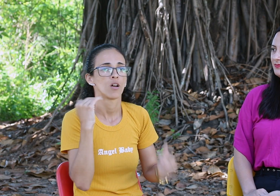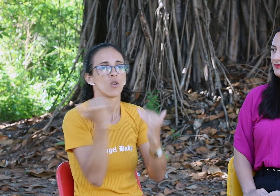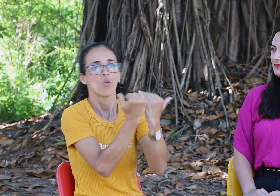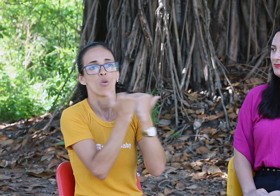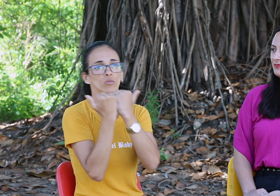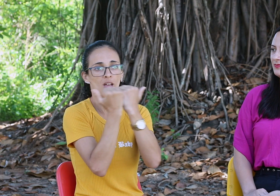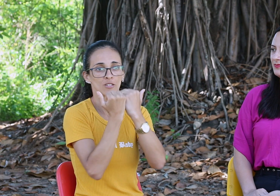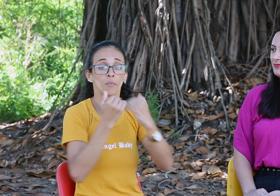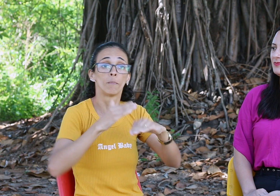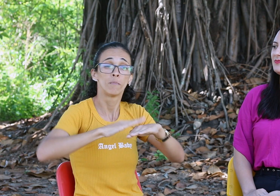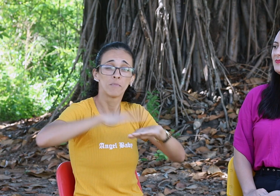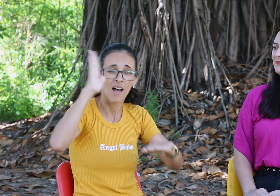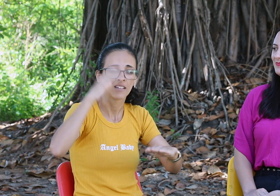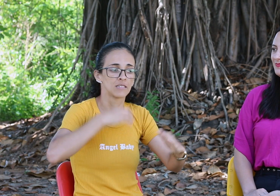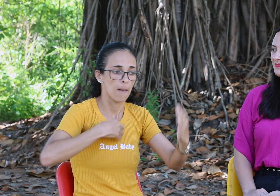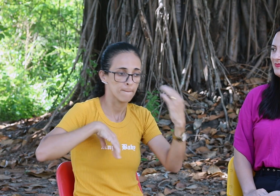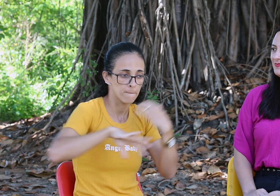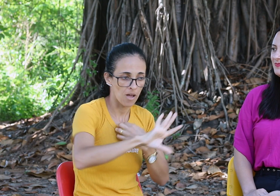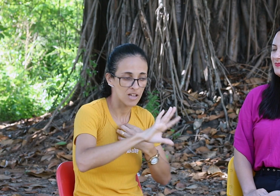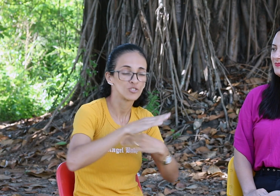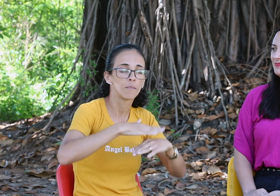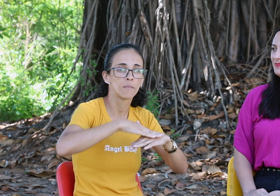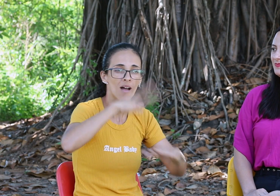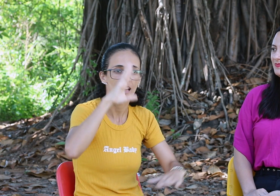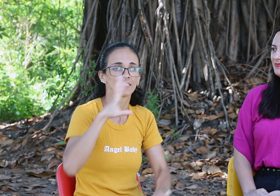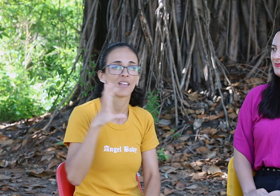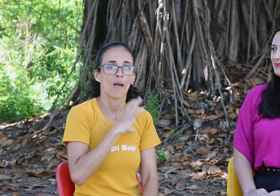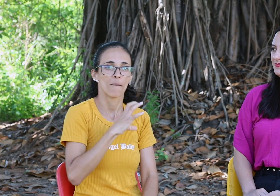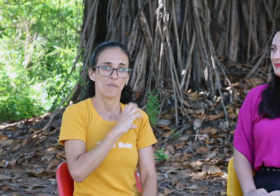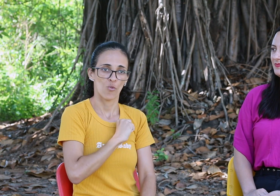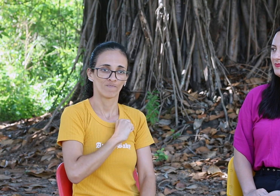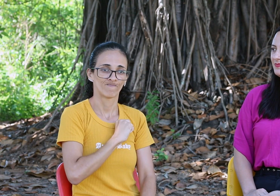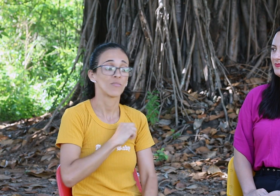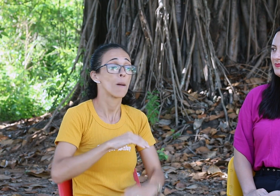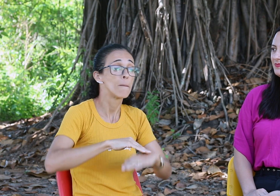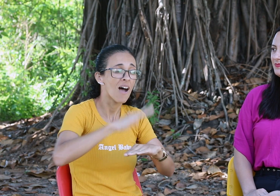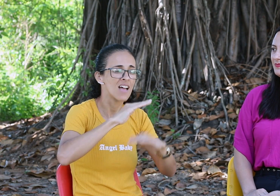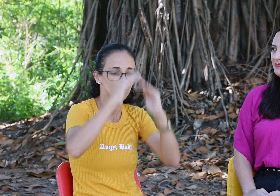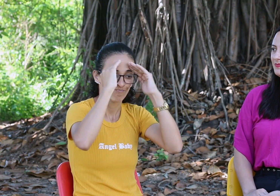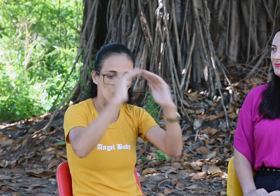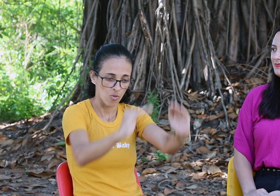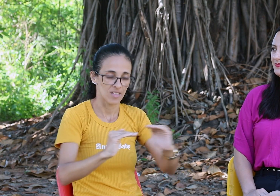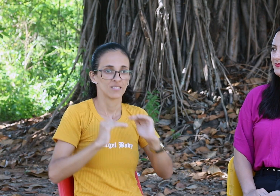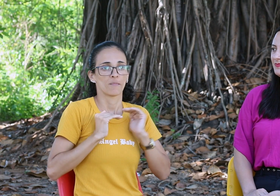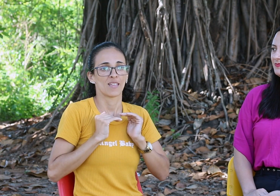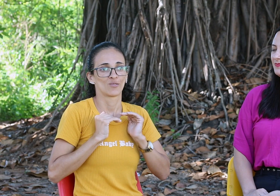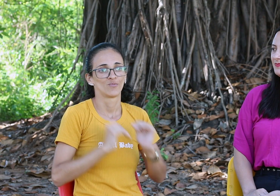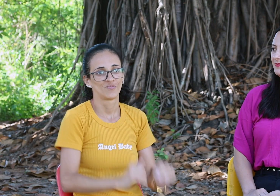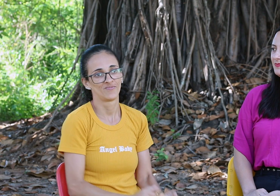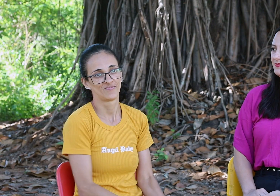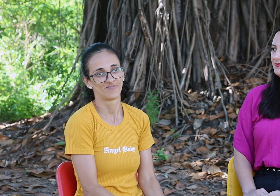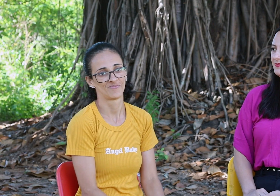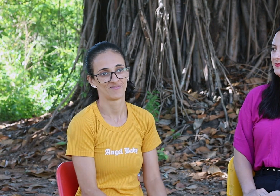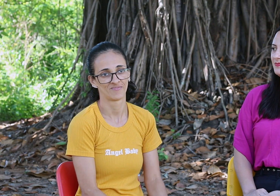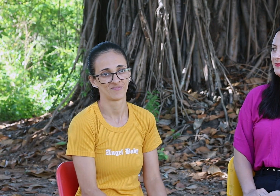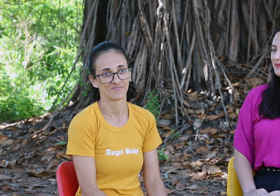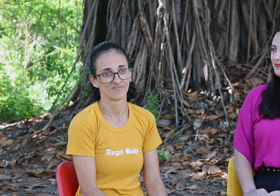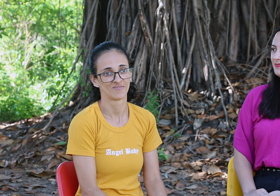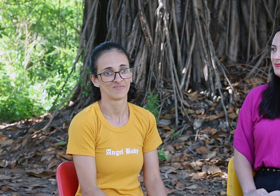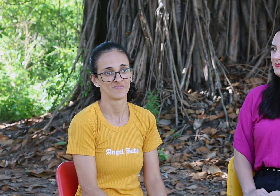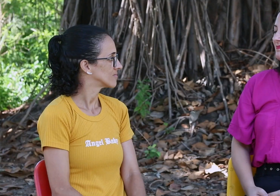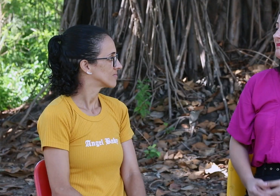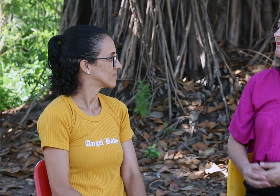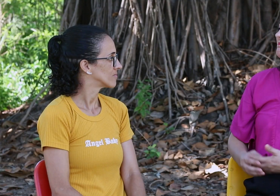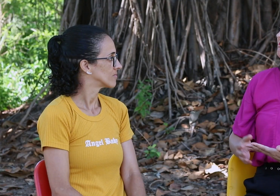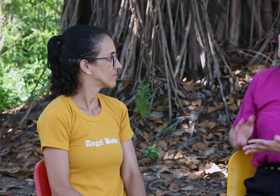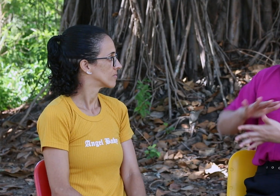a comunidade surda e tenha igualdade, tenha equidade, tenha empatia e tenha amor. Esse respeito, ele é